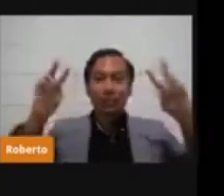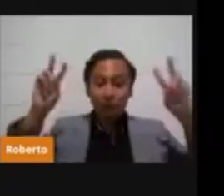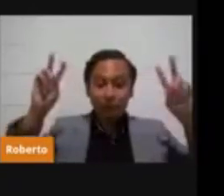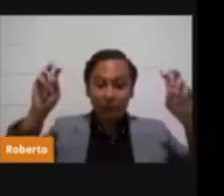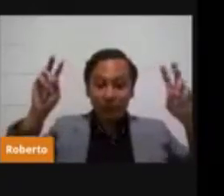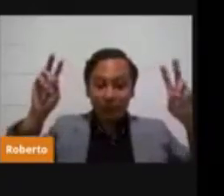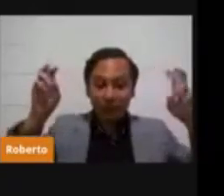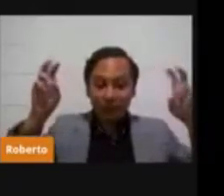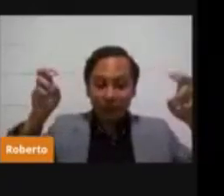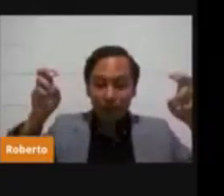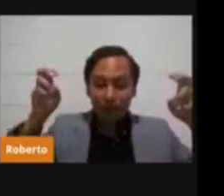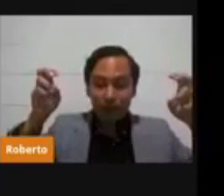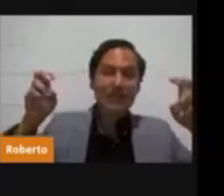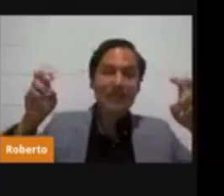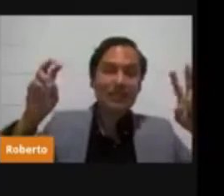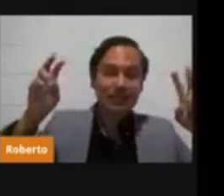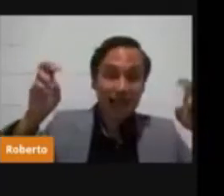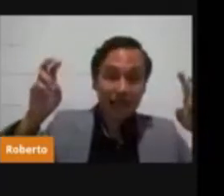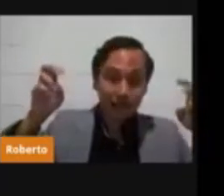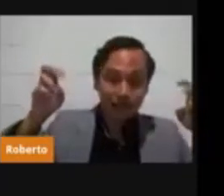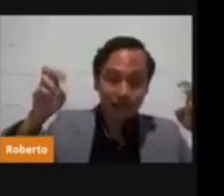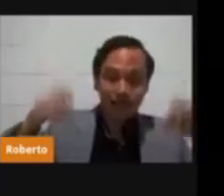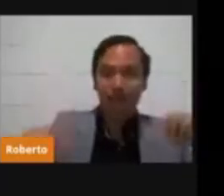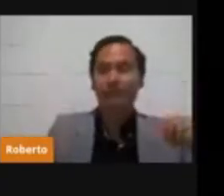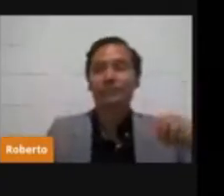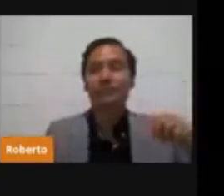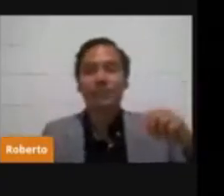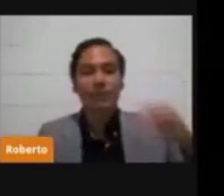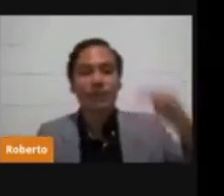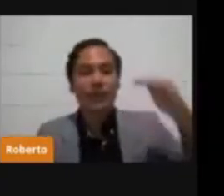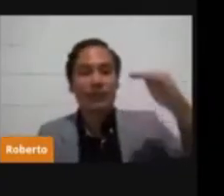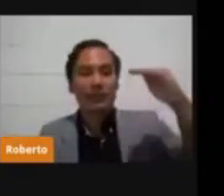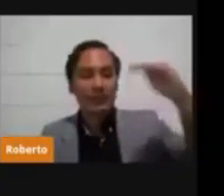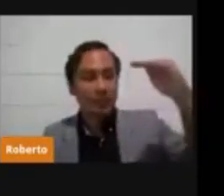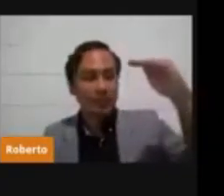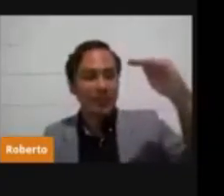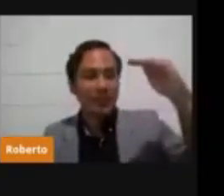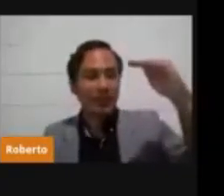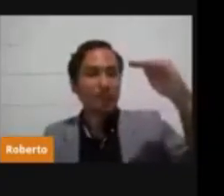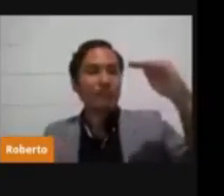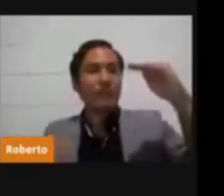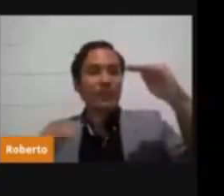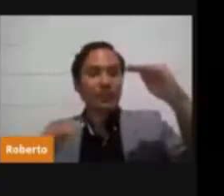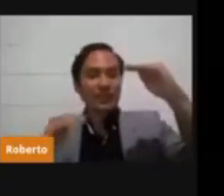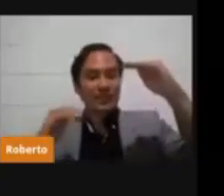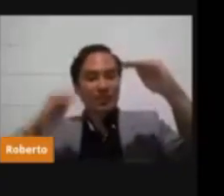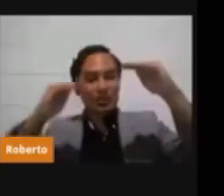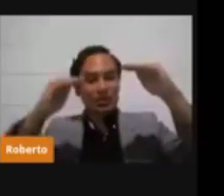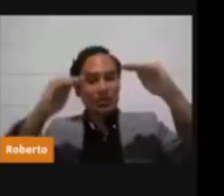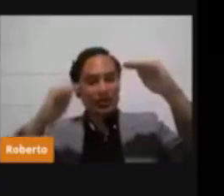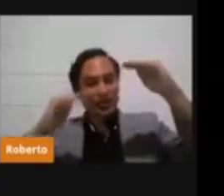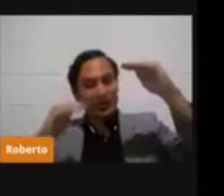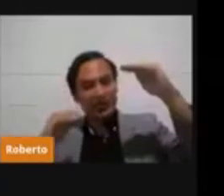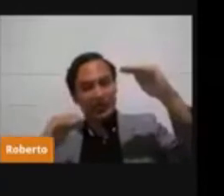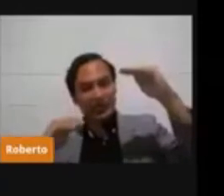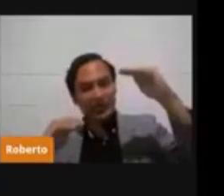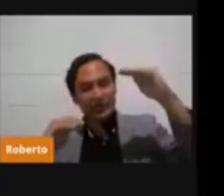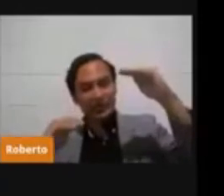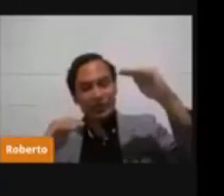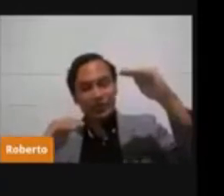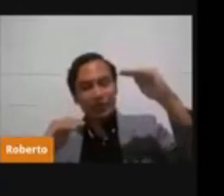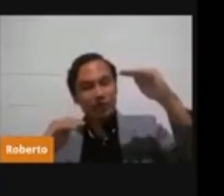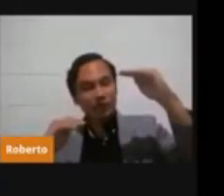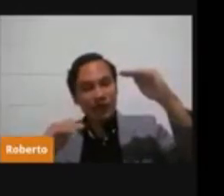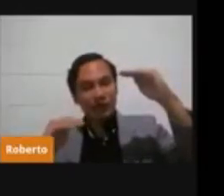que estamos, abro comillas, sanos, que estamos hasta aquí, entonces estas personas que son